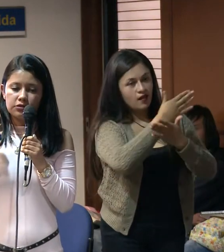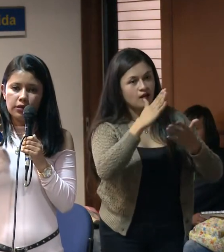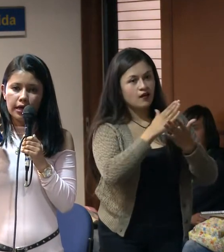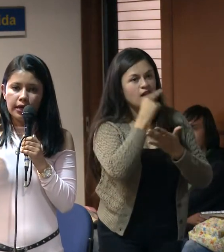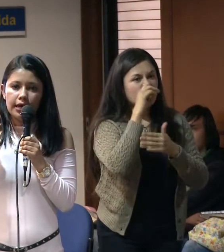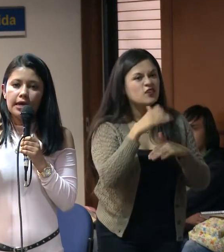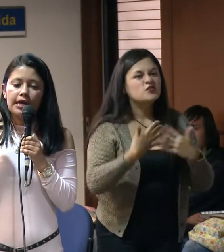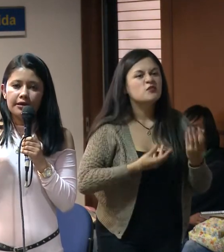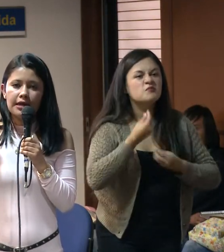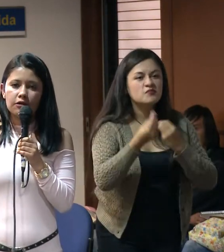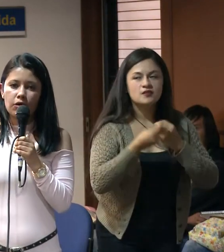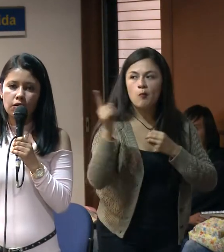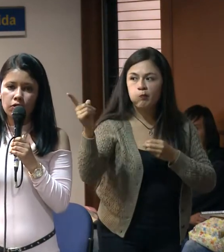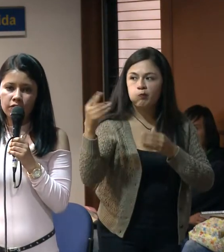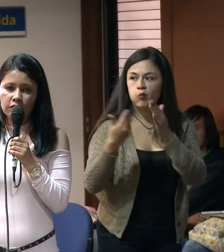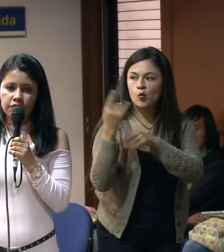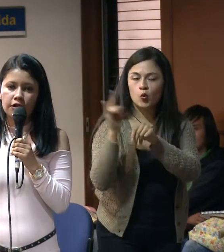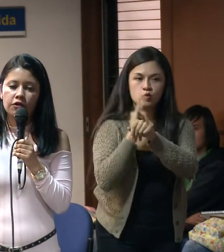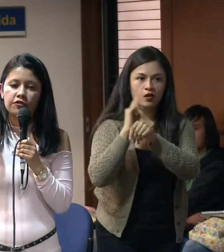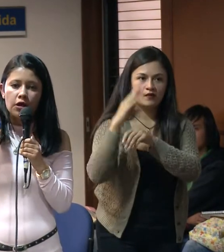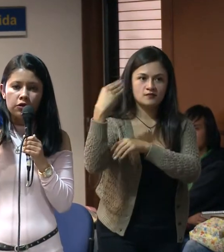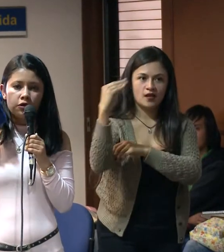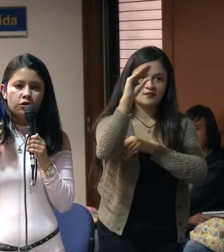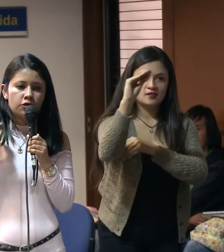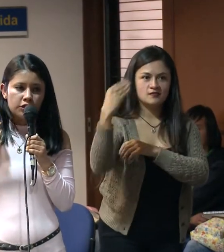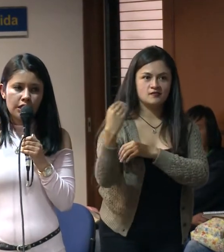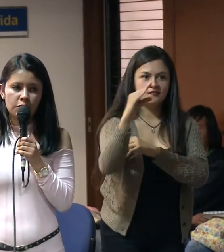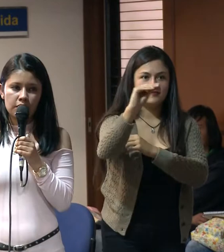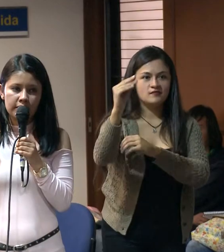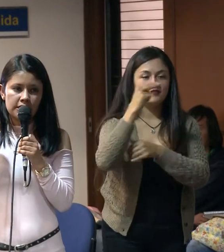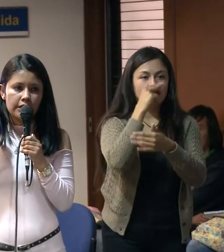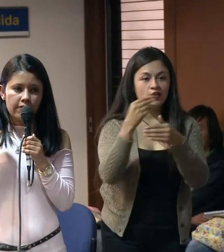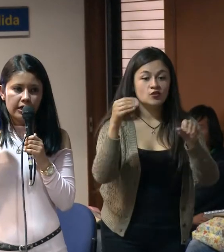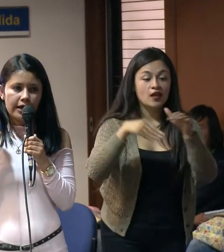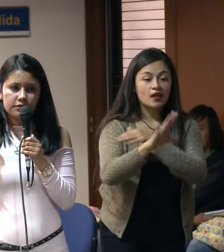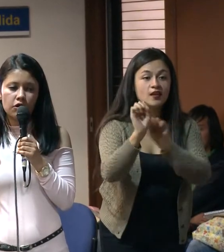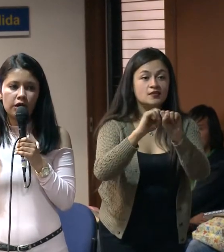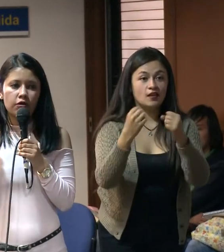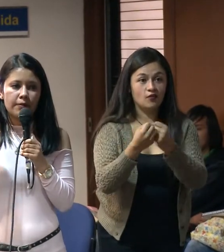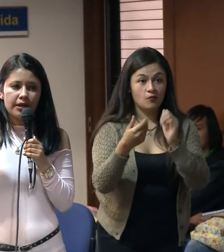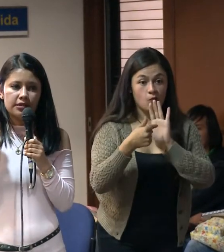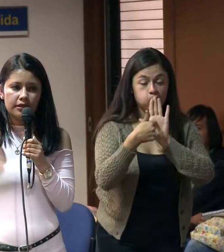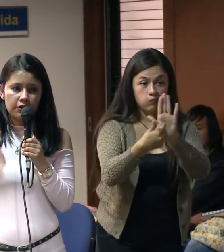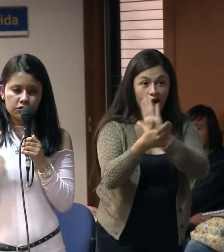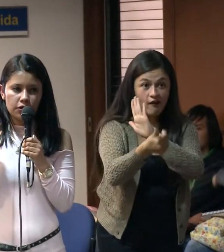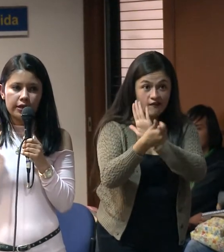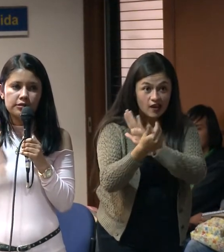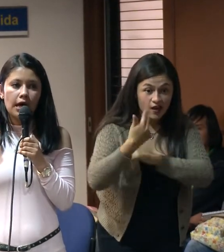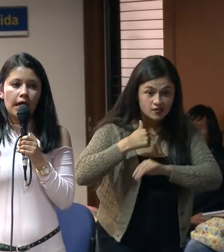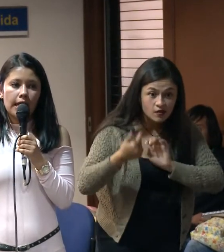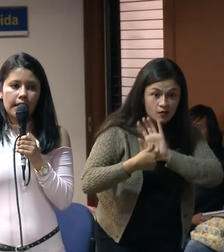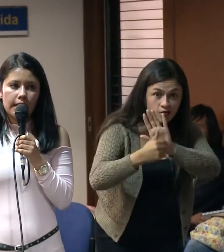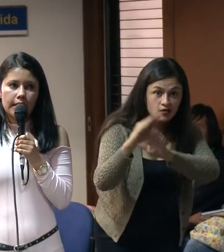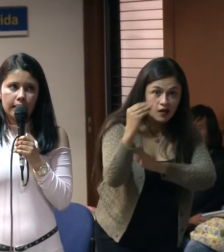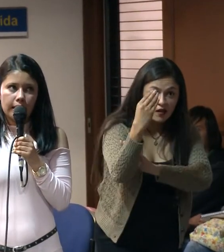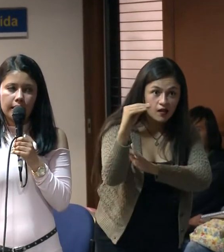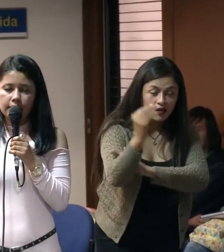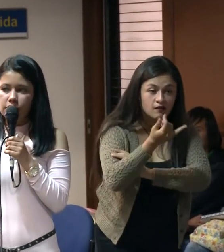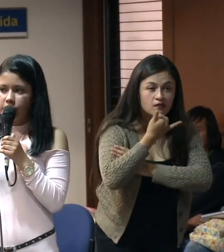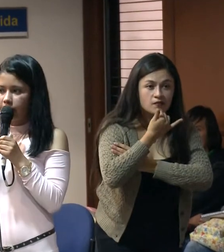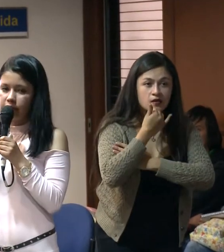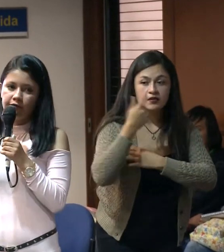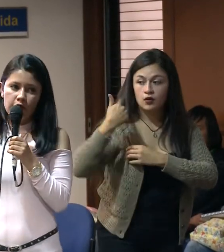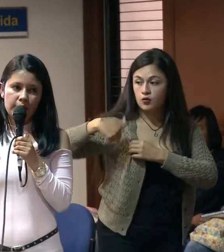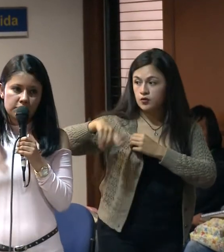este personaje interactuar con los niños. Entonces, cuando nosotros llegamos al inicio de habilidades, lo que nos representa a nosotras,